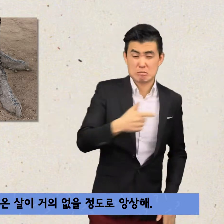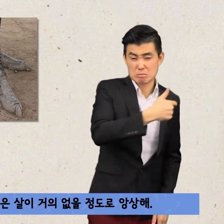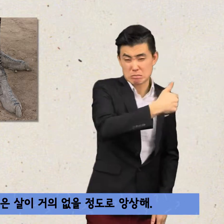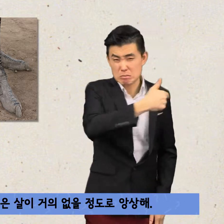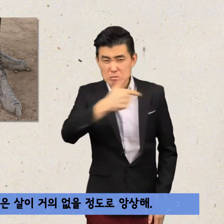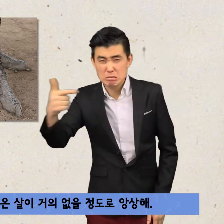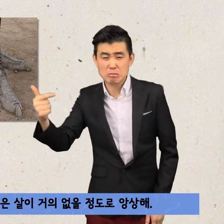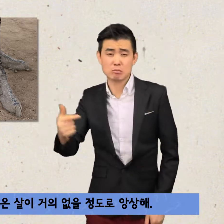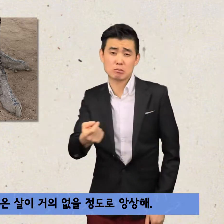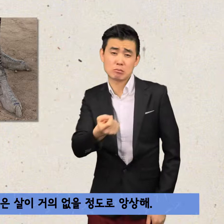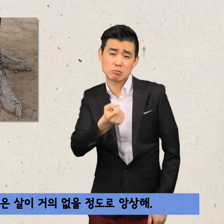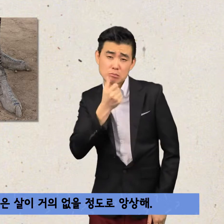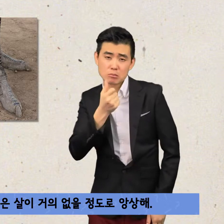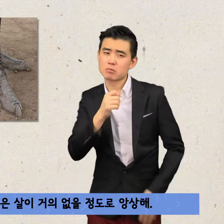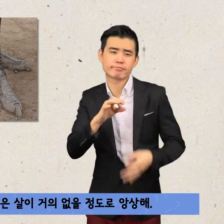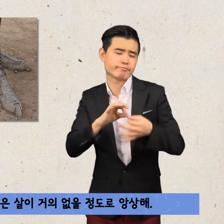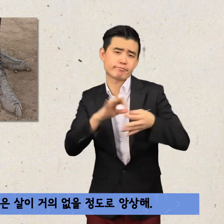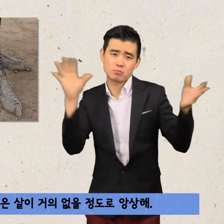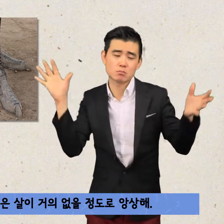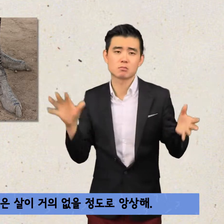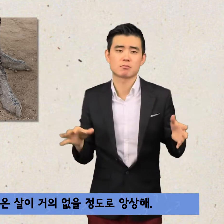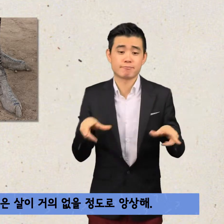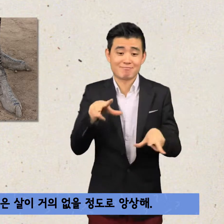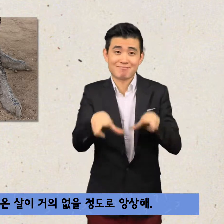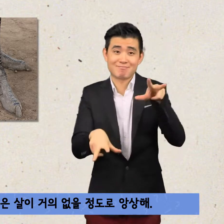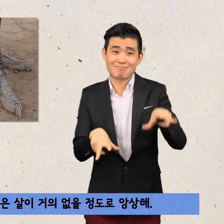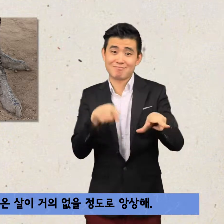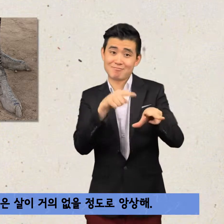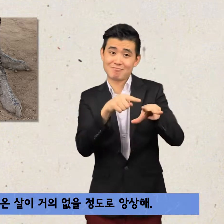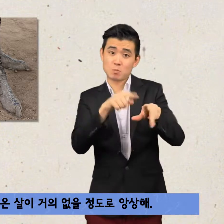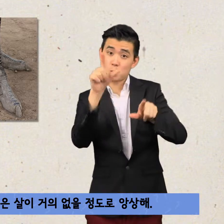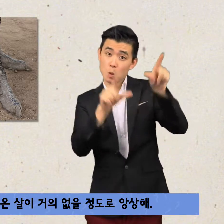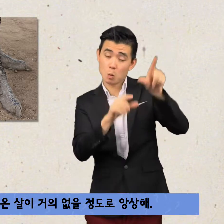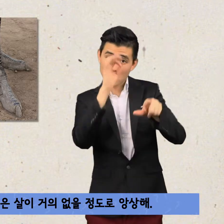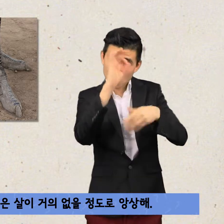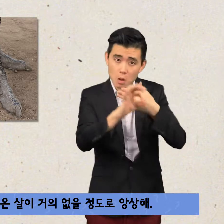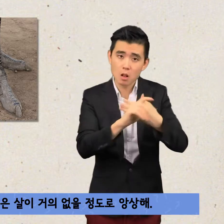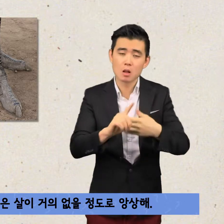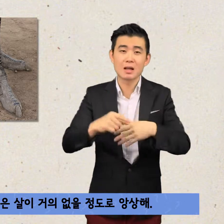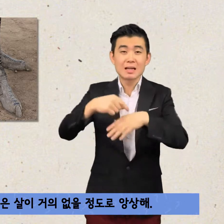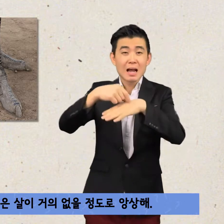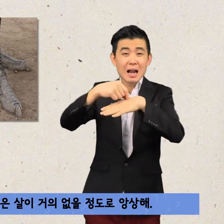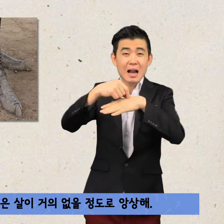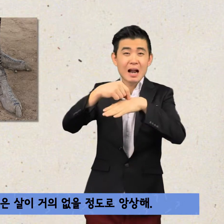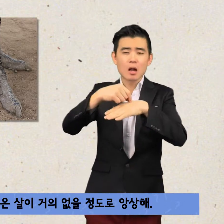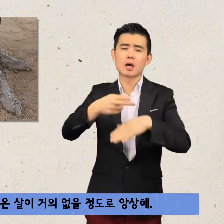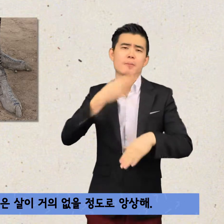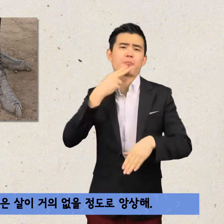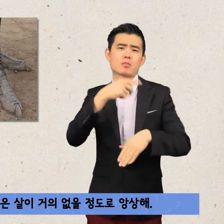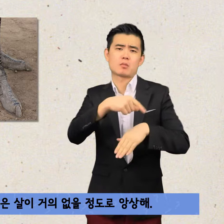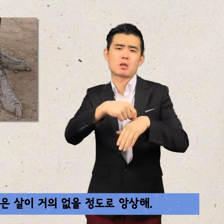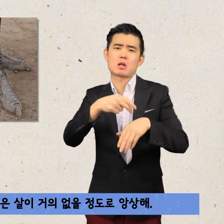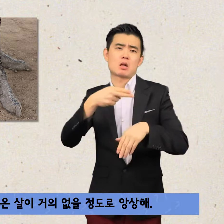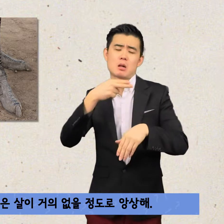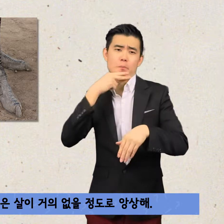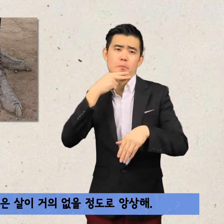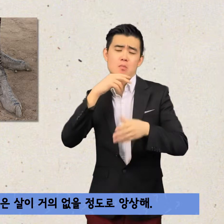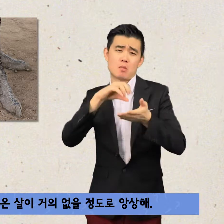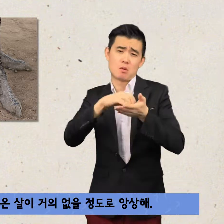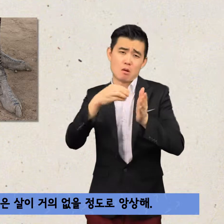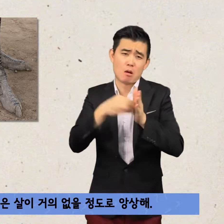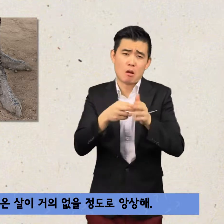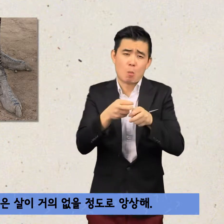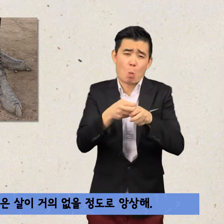새가 크든 작든 새의 발은 살이 거의 없을 정도로 앙상해.